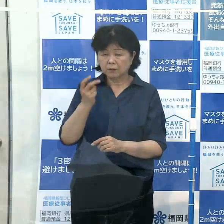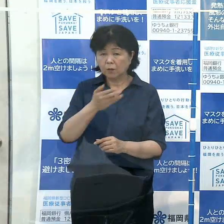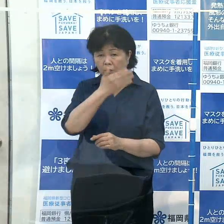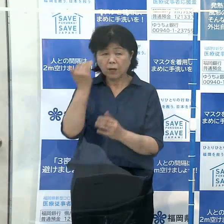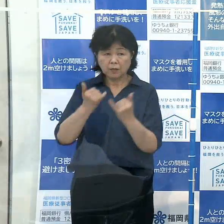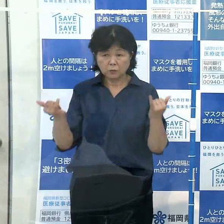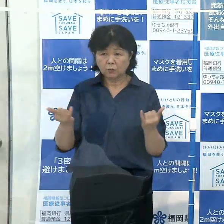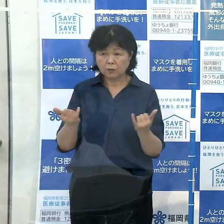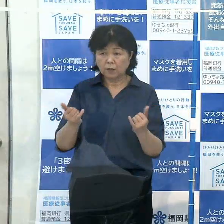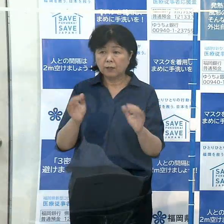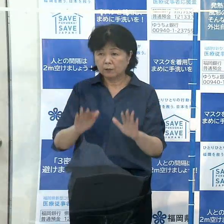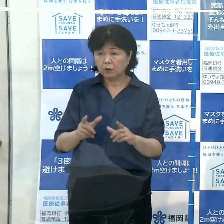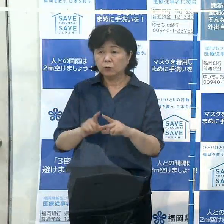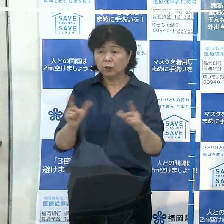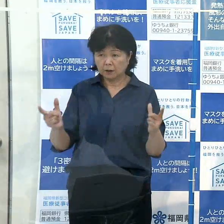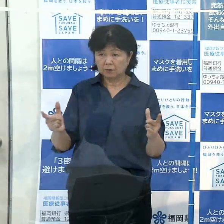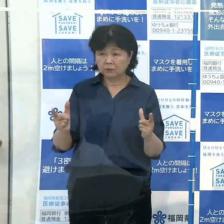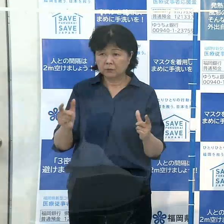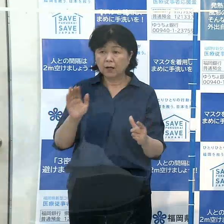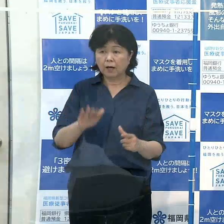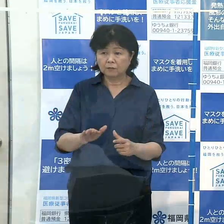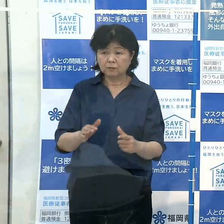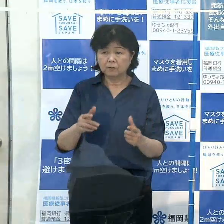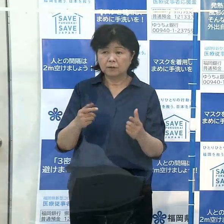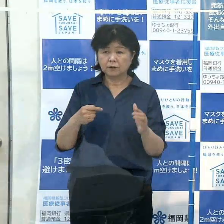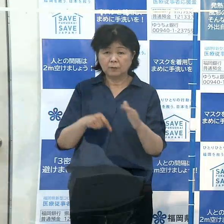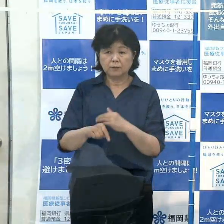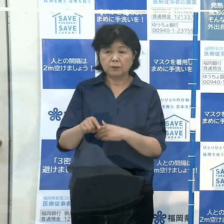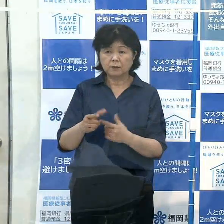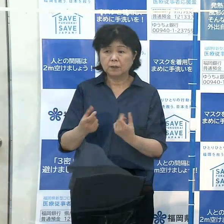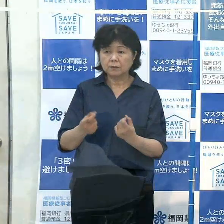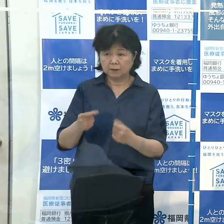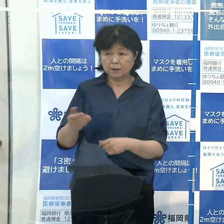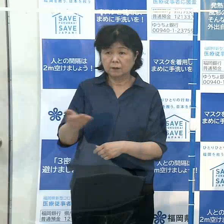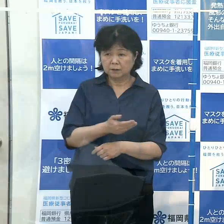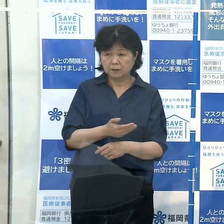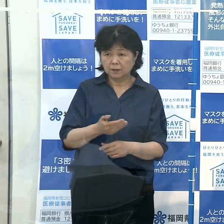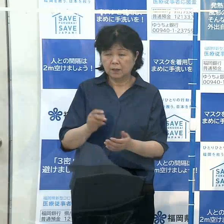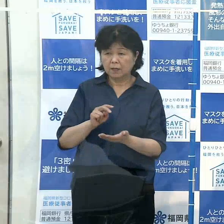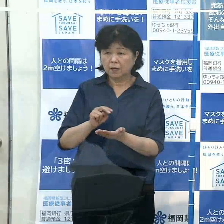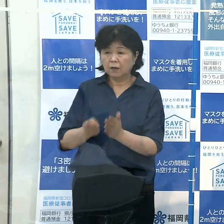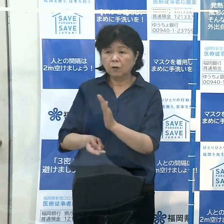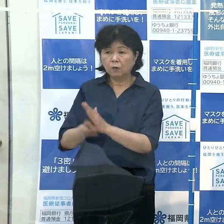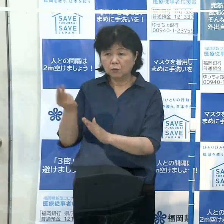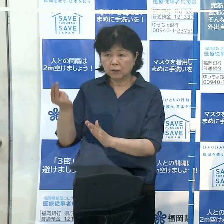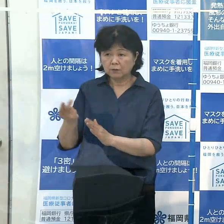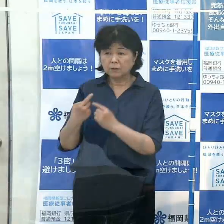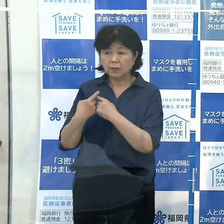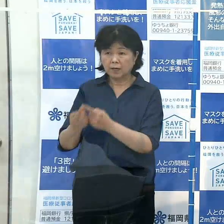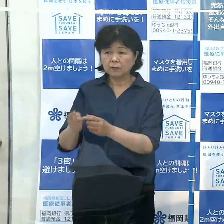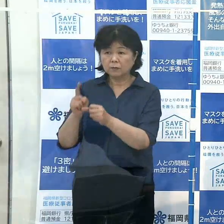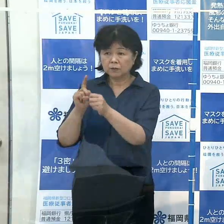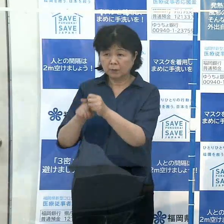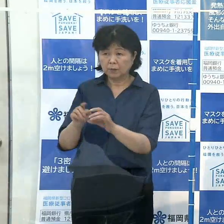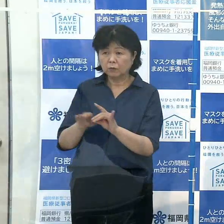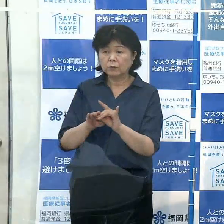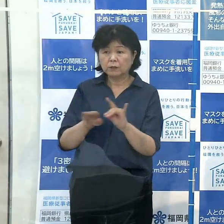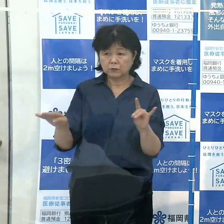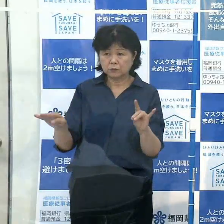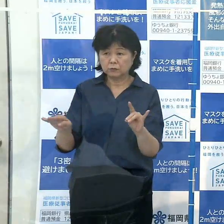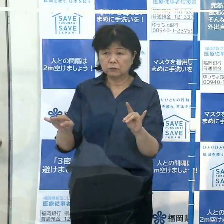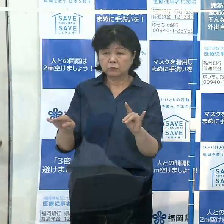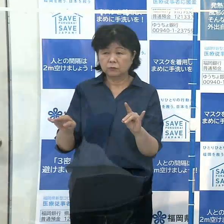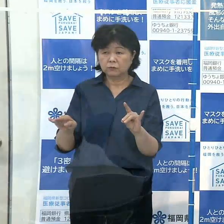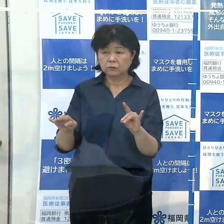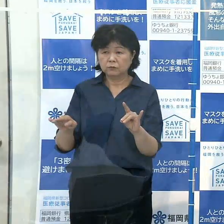若い方がちょっと目立つなという、 はい、 あとそれとあの療養施設にです、ね、入るための